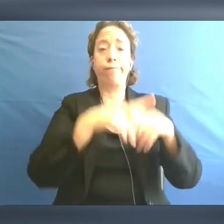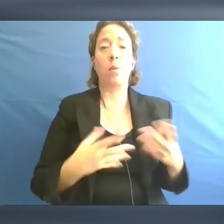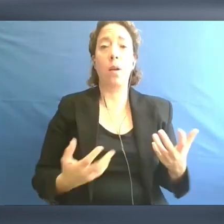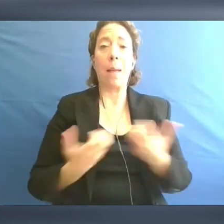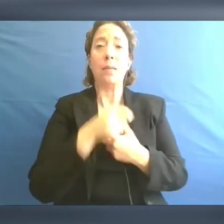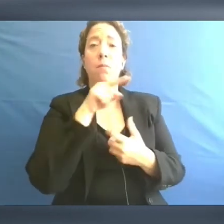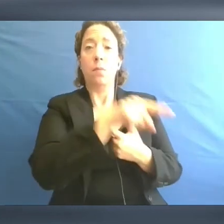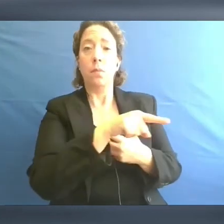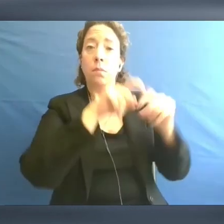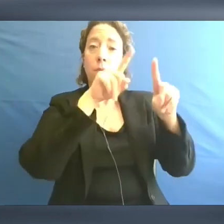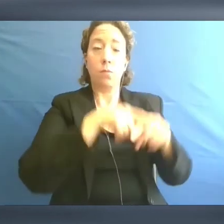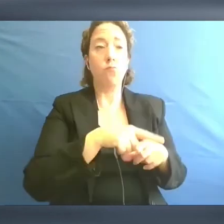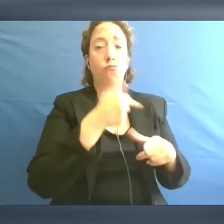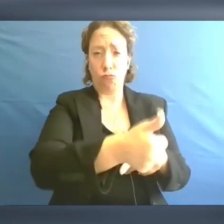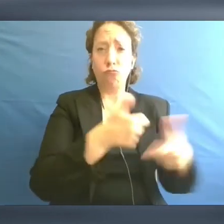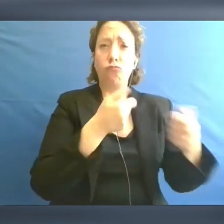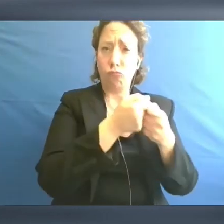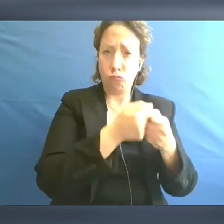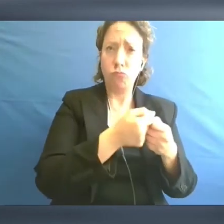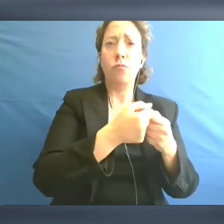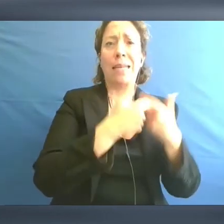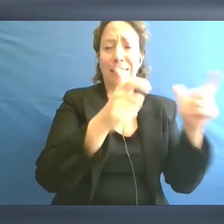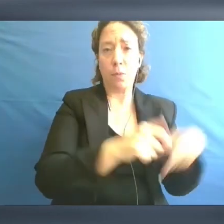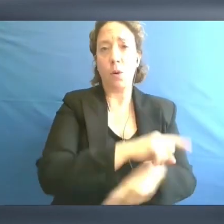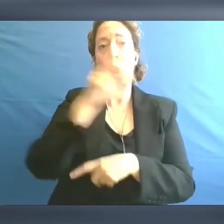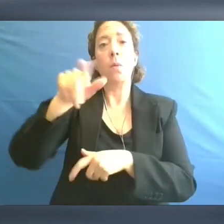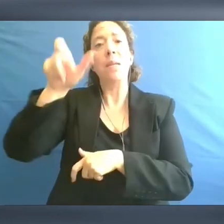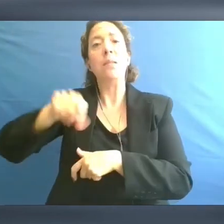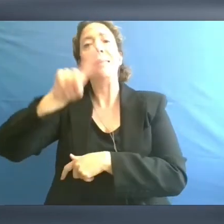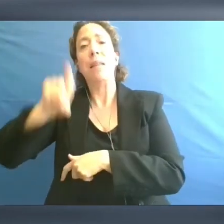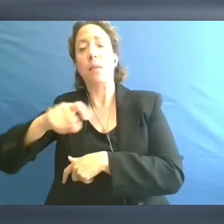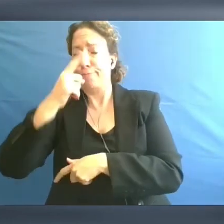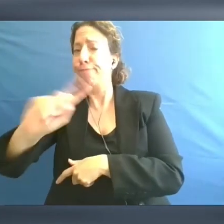page satisfait WCAG est accessible alors qu'un autre testeur va dire que non.